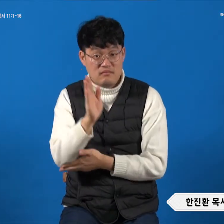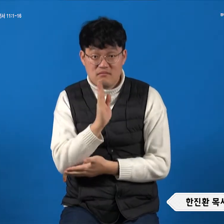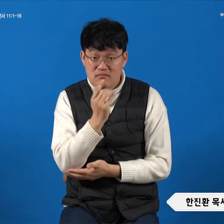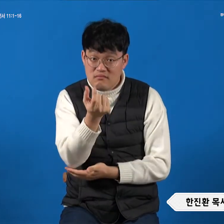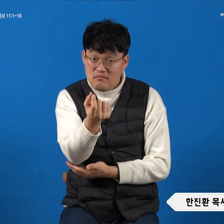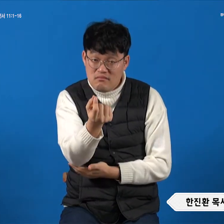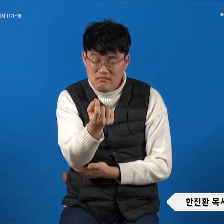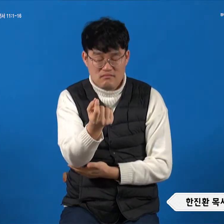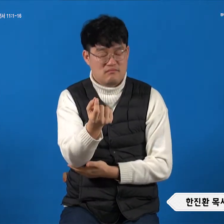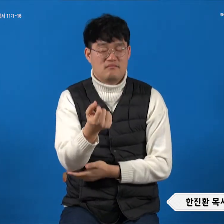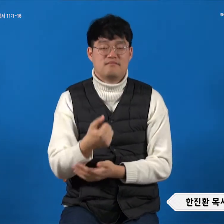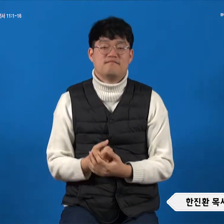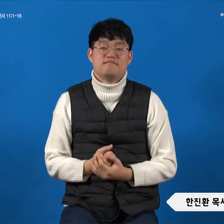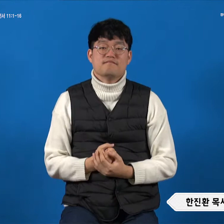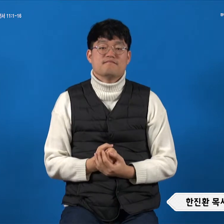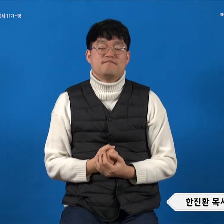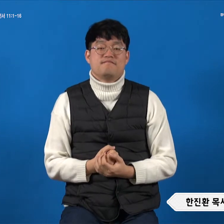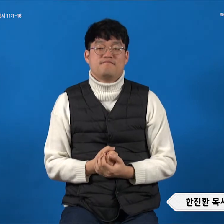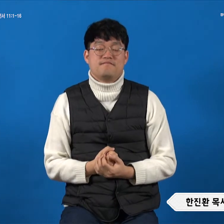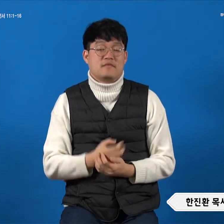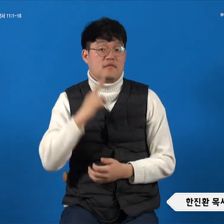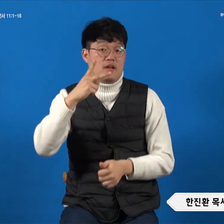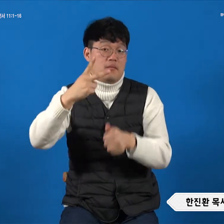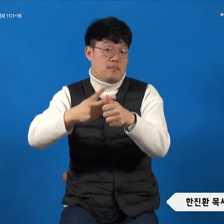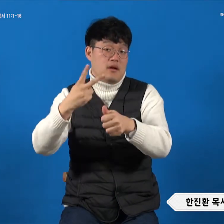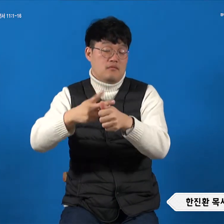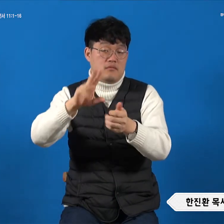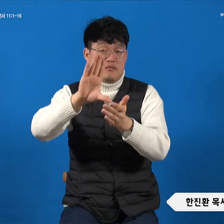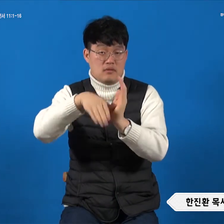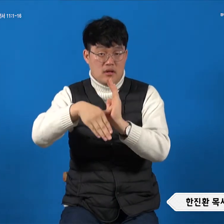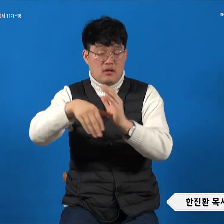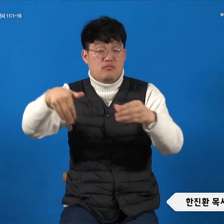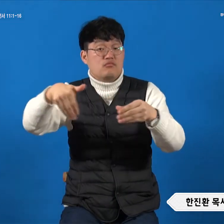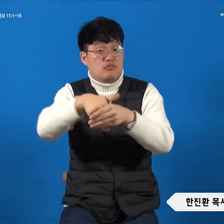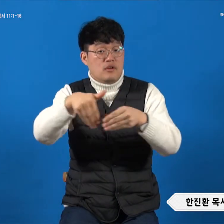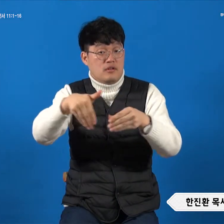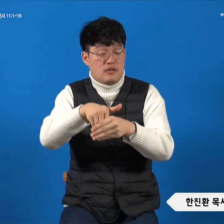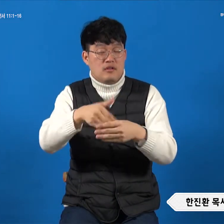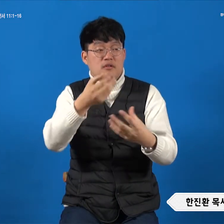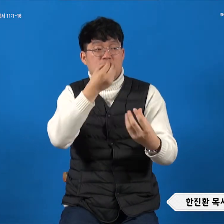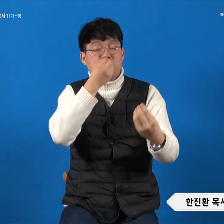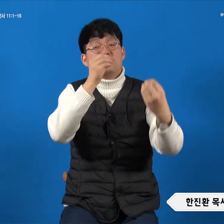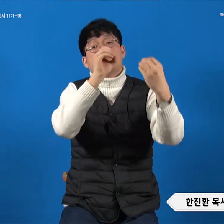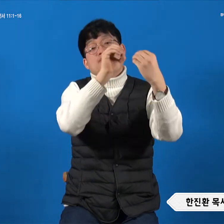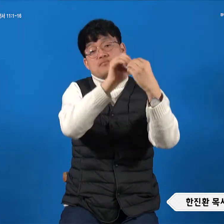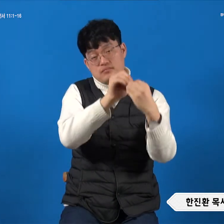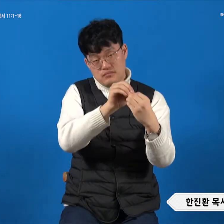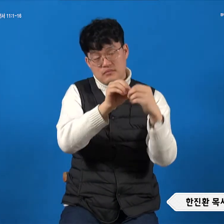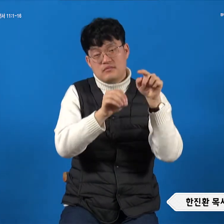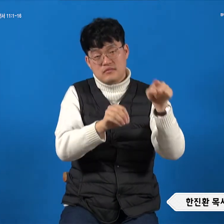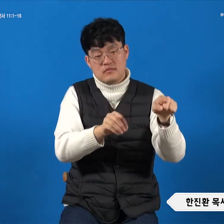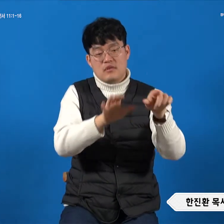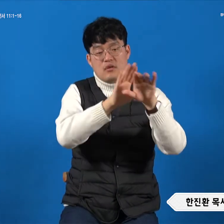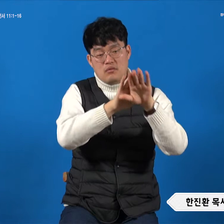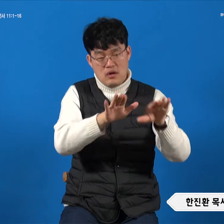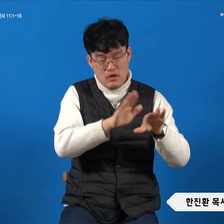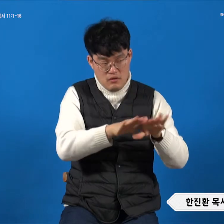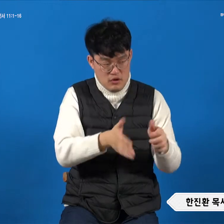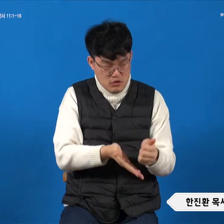주장을 하면 어떻게 되겠습니까? 바울 당시의 문화에서는 입맞춤을 하는